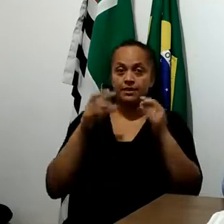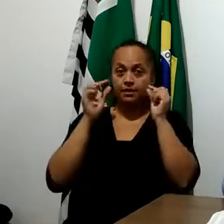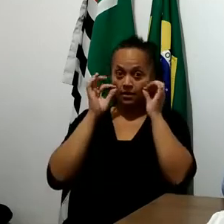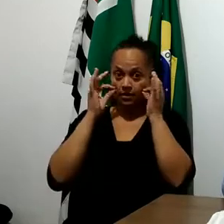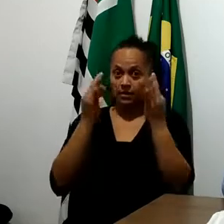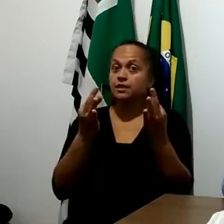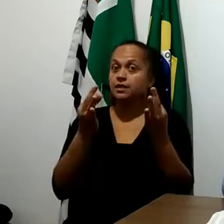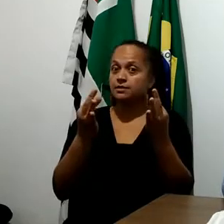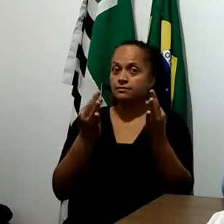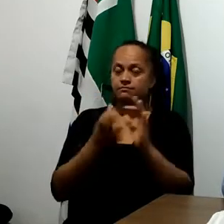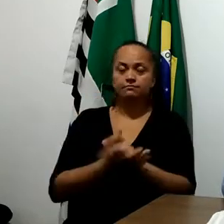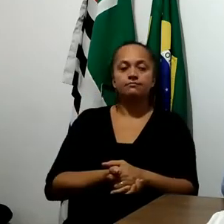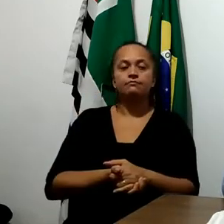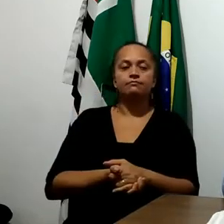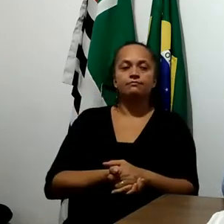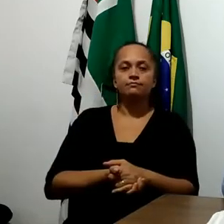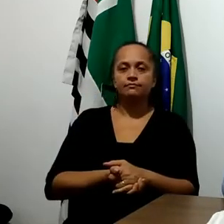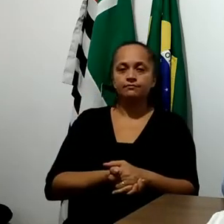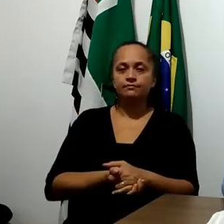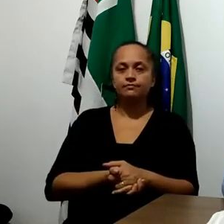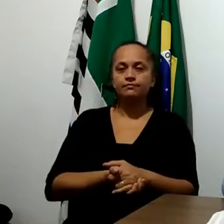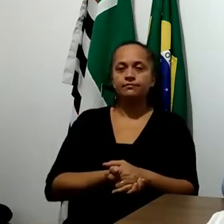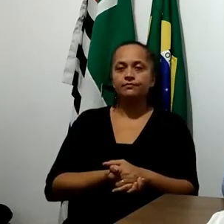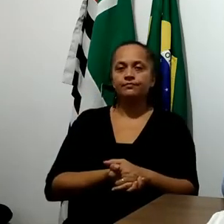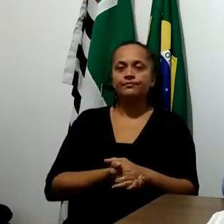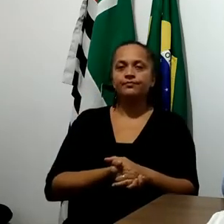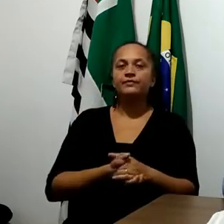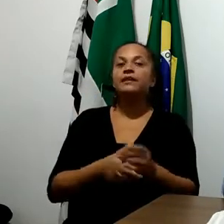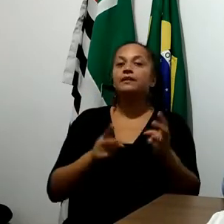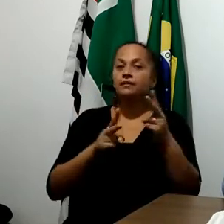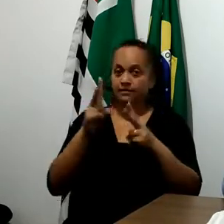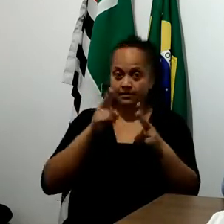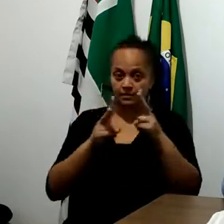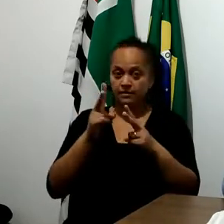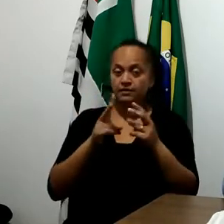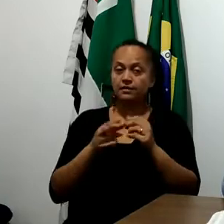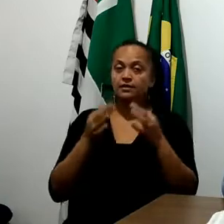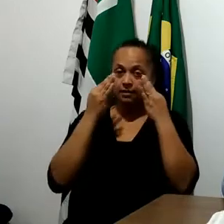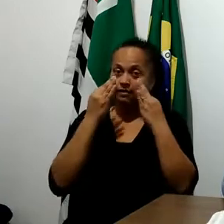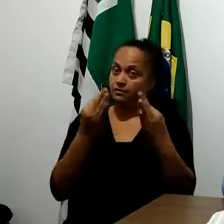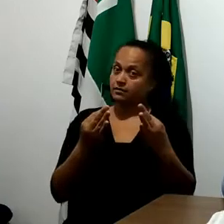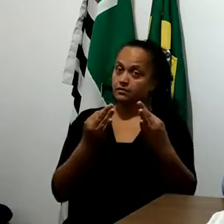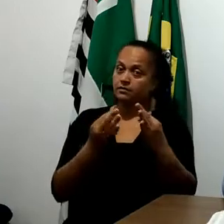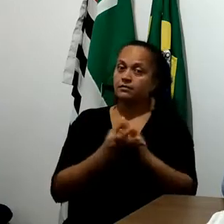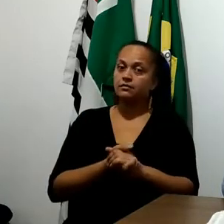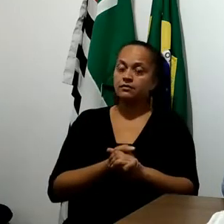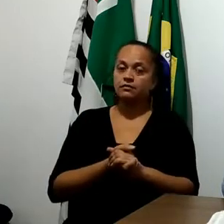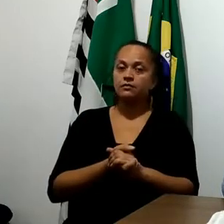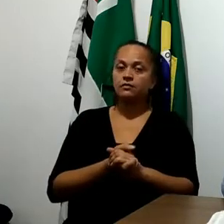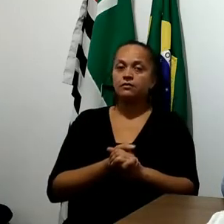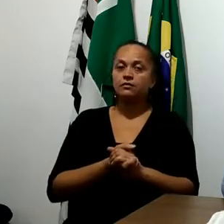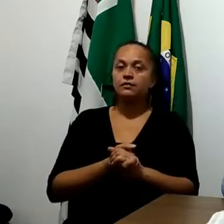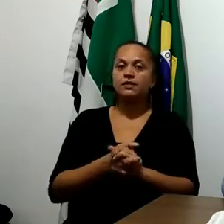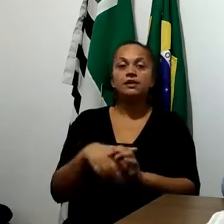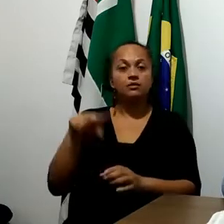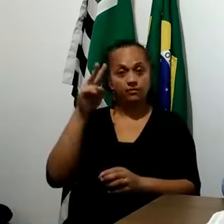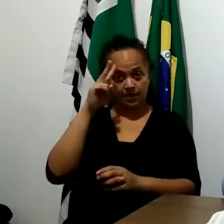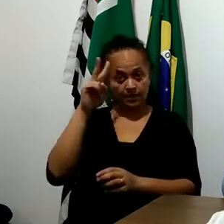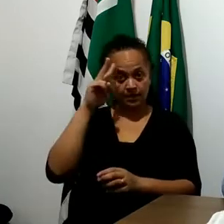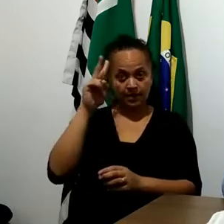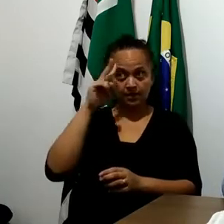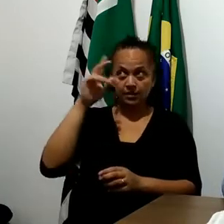tuas pálpebras diretamente diante de ti. Pondera a vereda de teus pés e todos